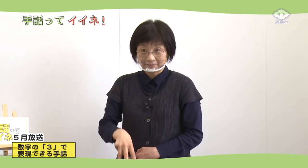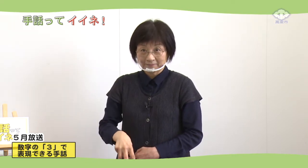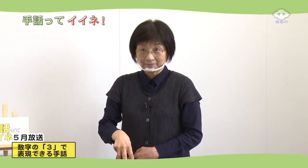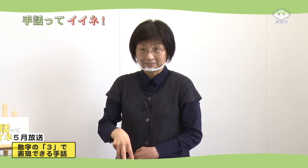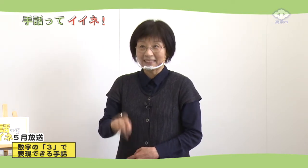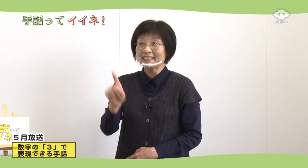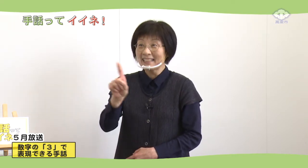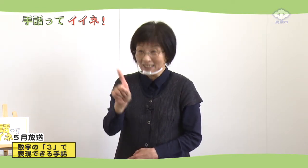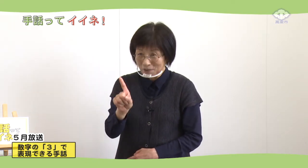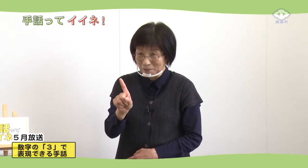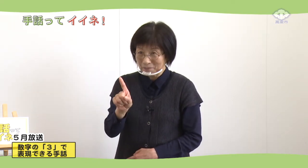何でしょう。